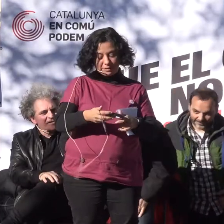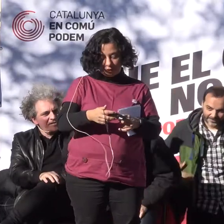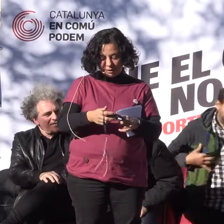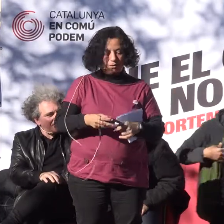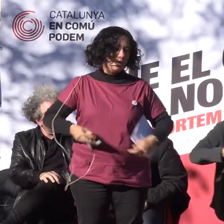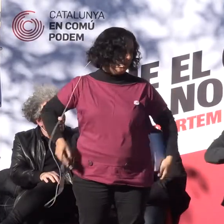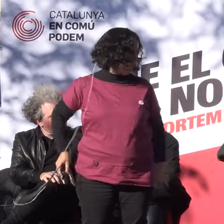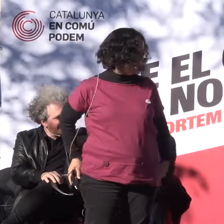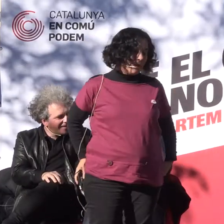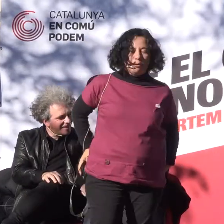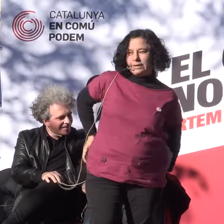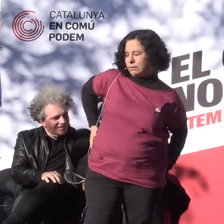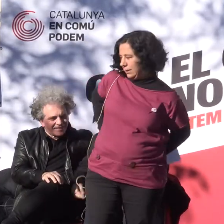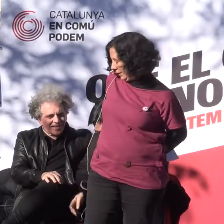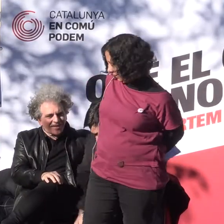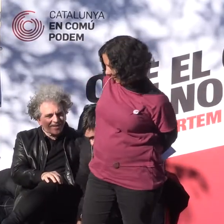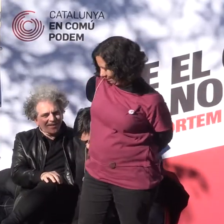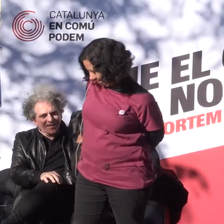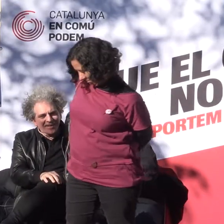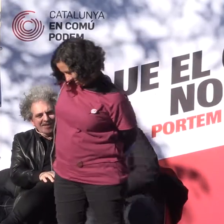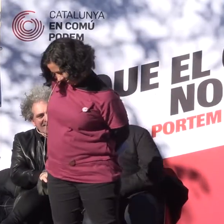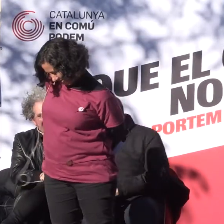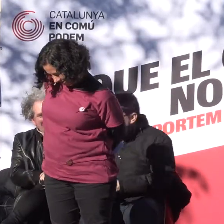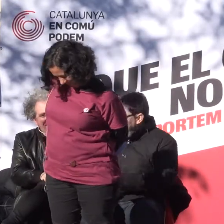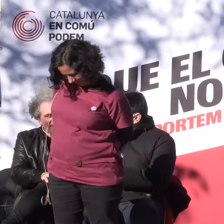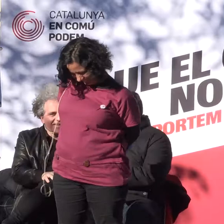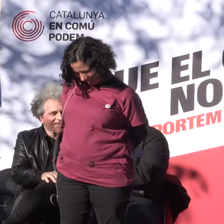y esto de empezar a lo madonna es lo que tiene